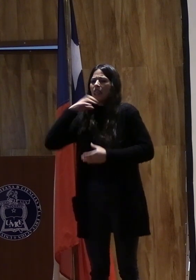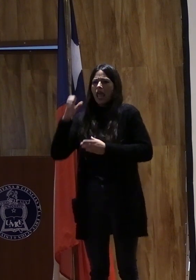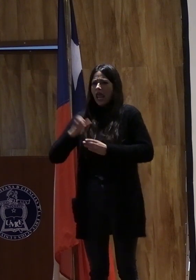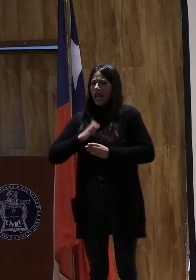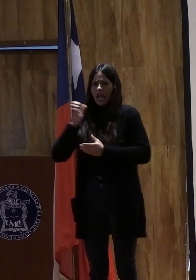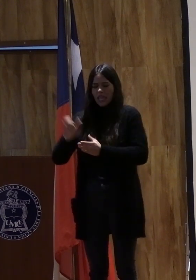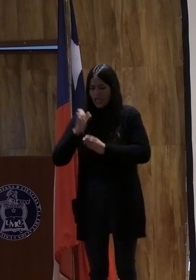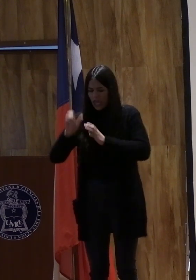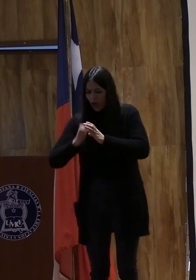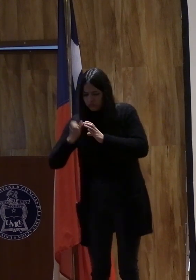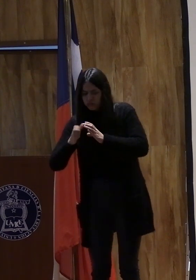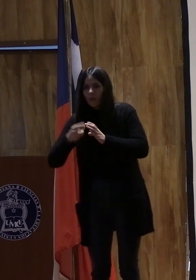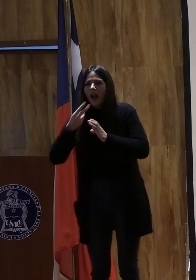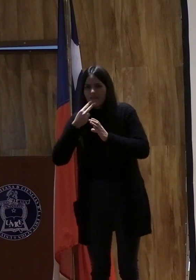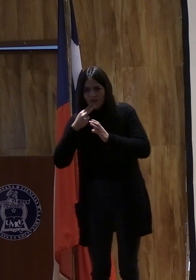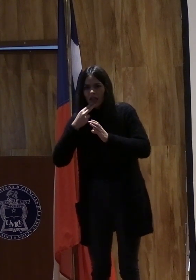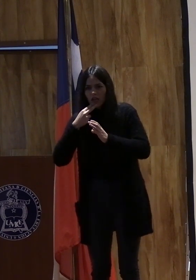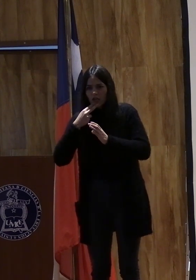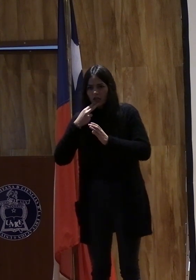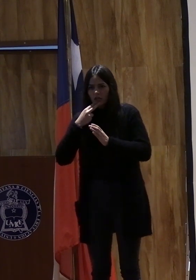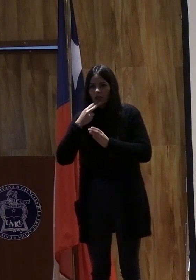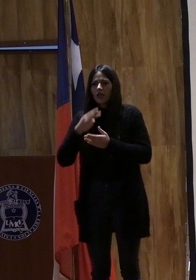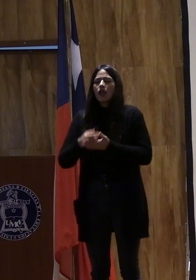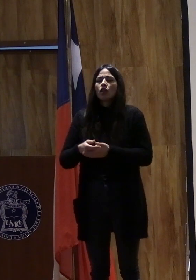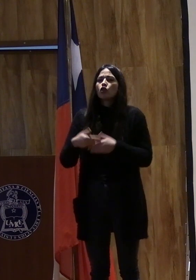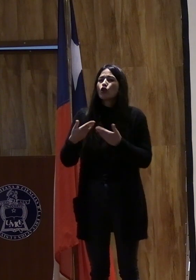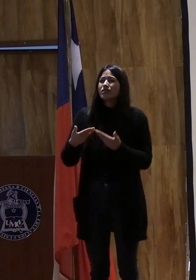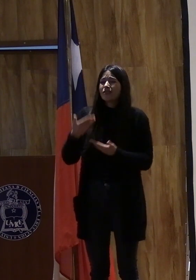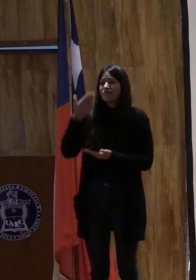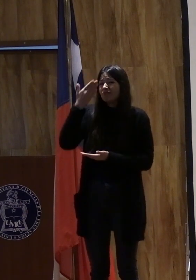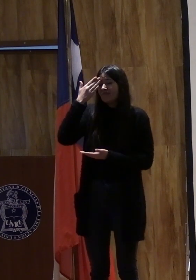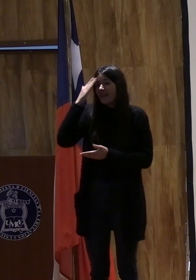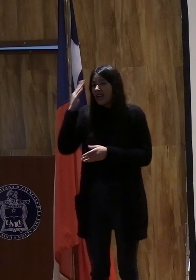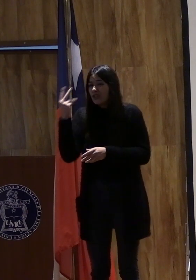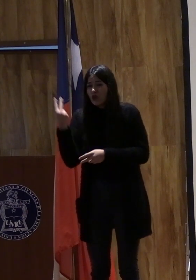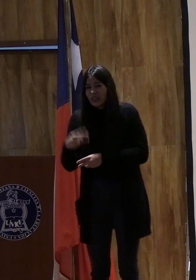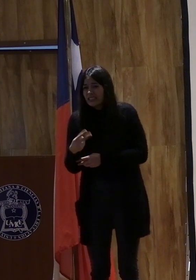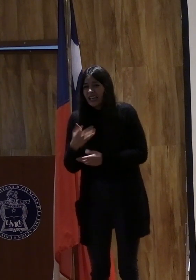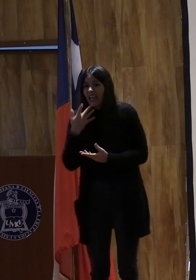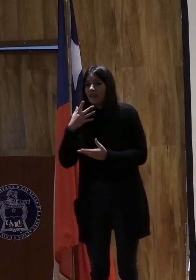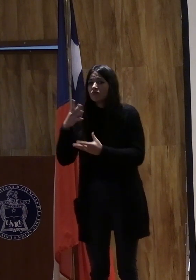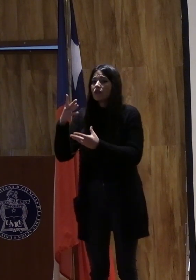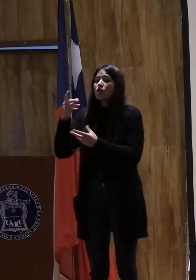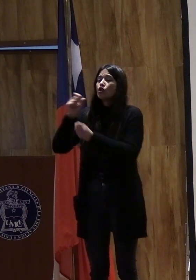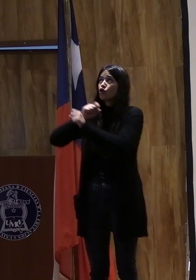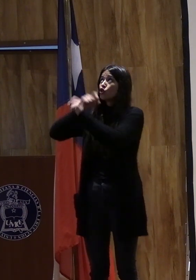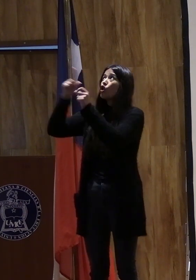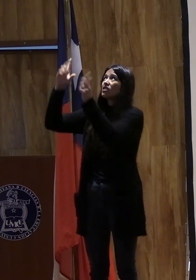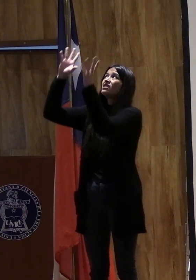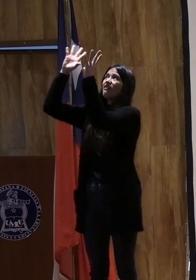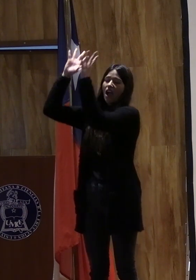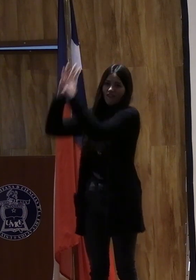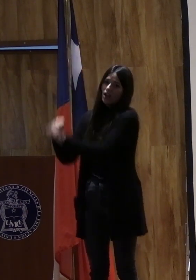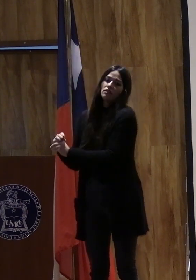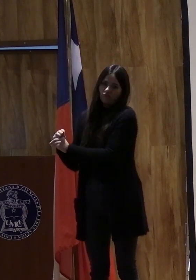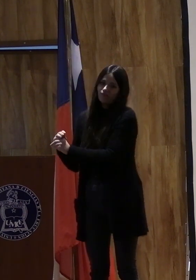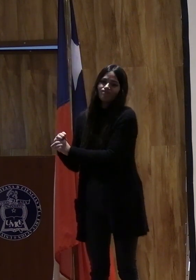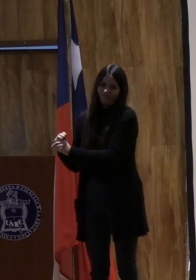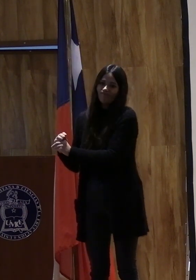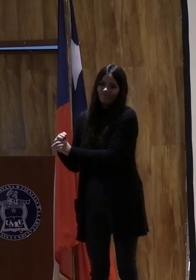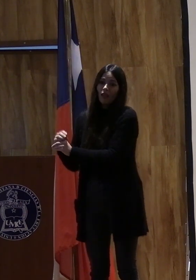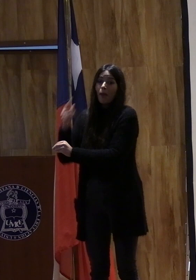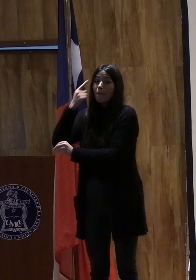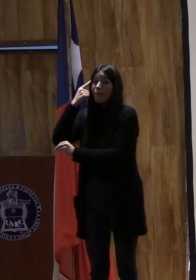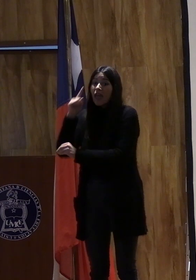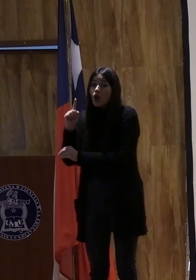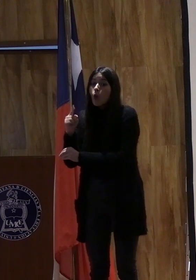años. Entonces, la mala noticia es que el Sol se va a acabar, pero la buena es que se va a acabar